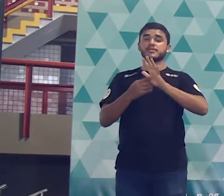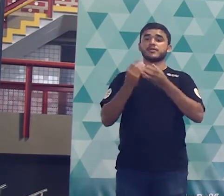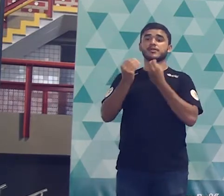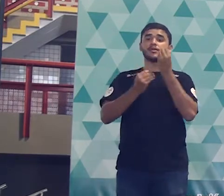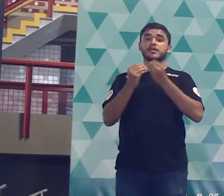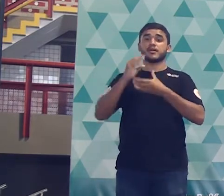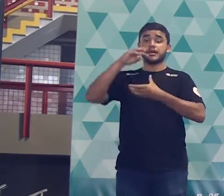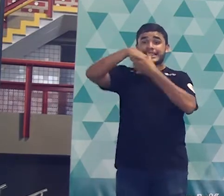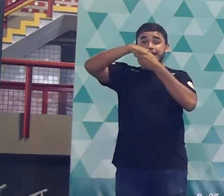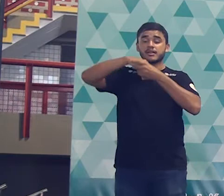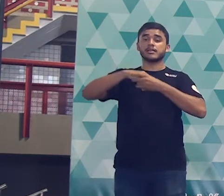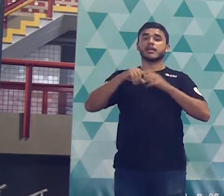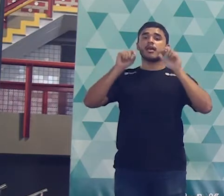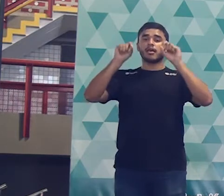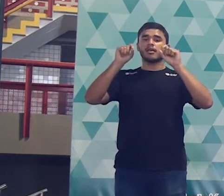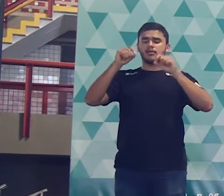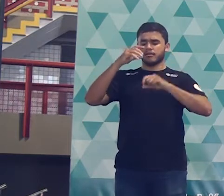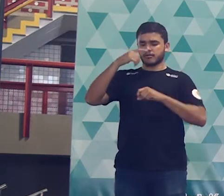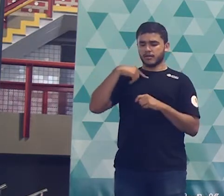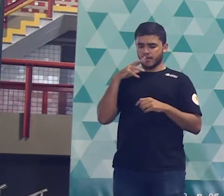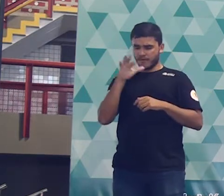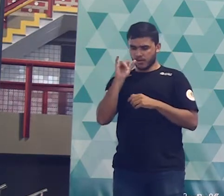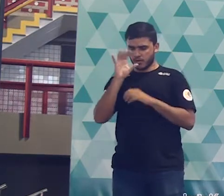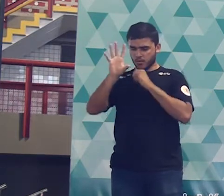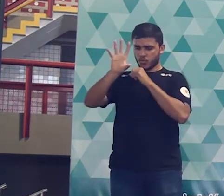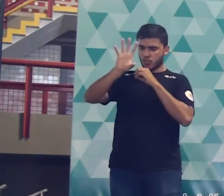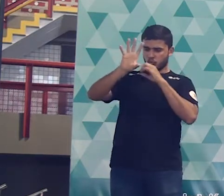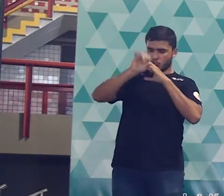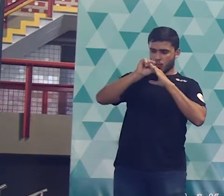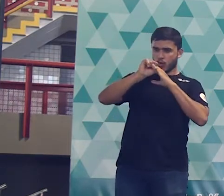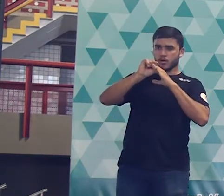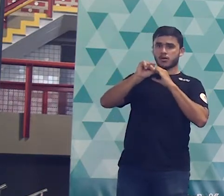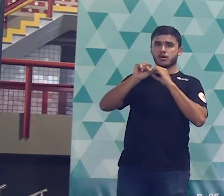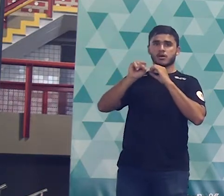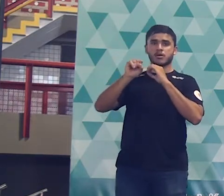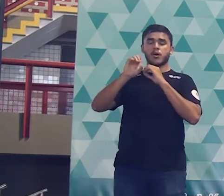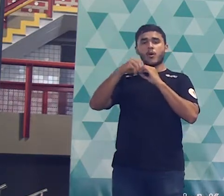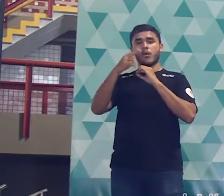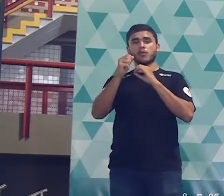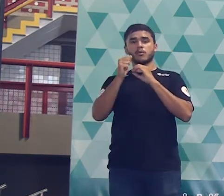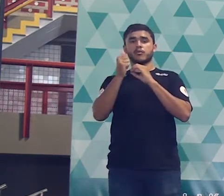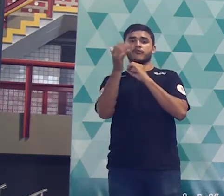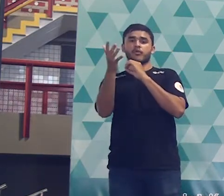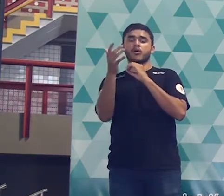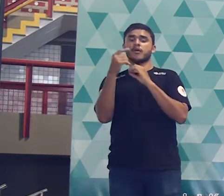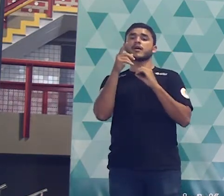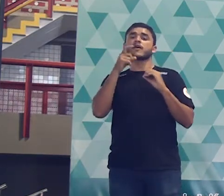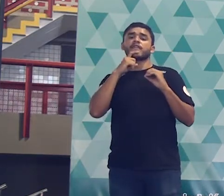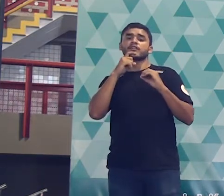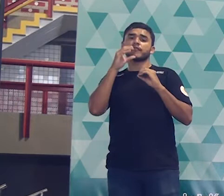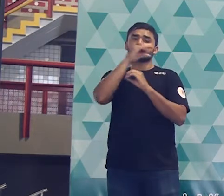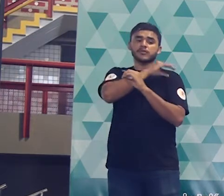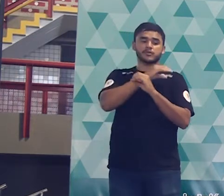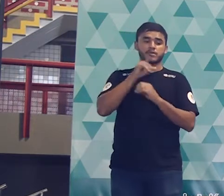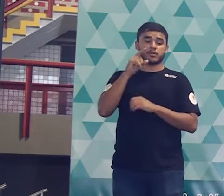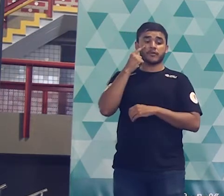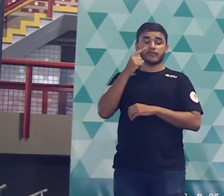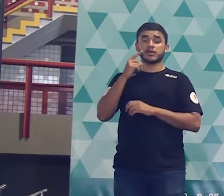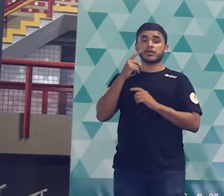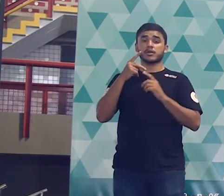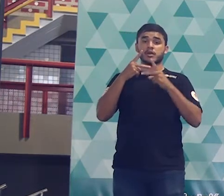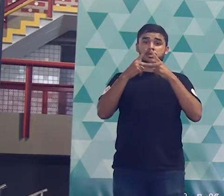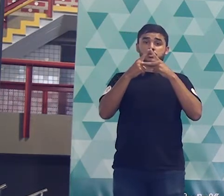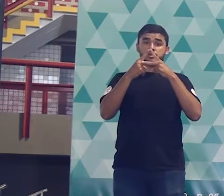para determinar se a energia foi absorvida ou se foi liberada? Através desse negocinho chamado de ΔH. O que